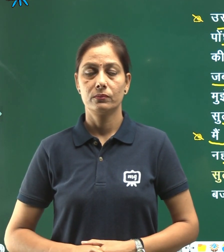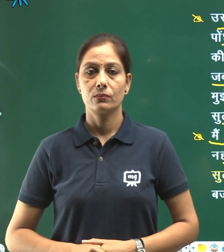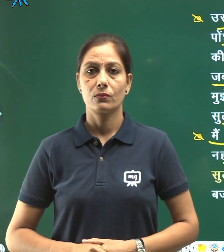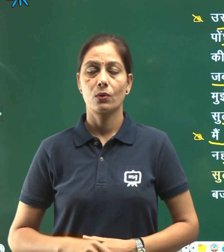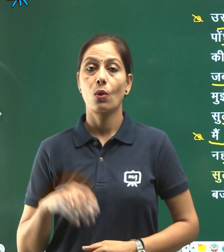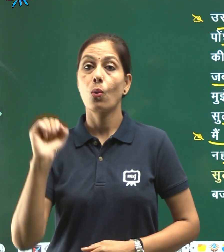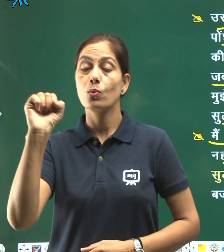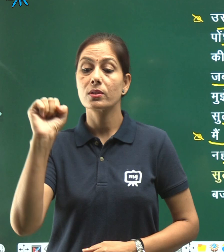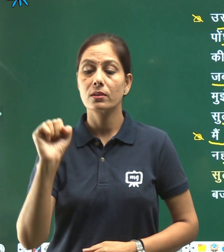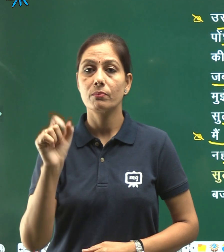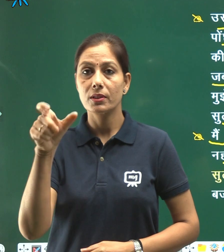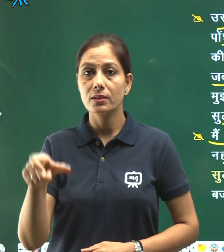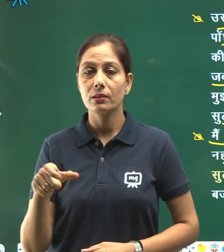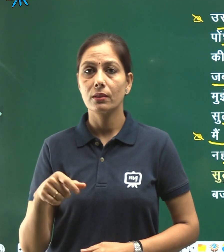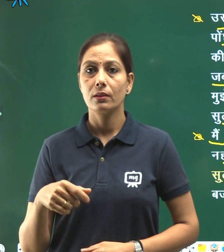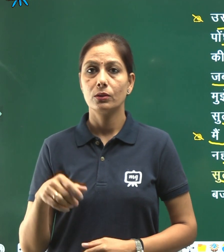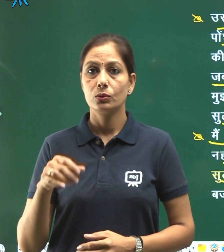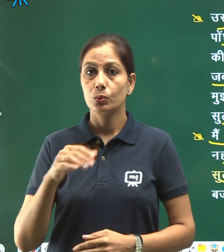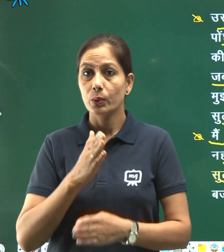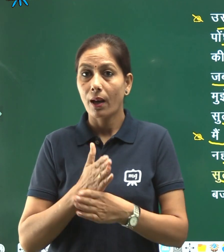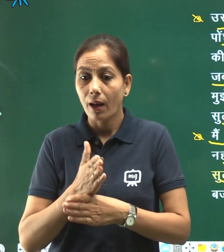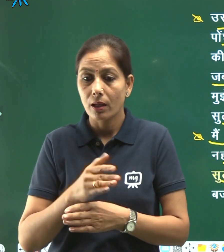उसकी चिता सुलगाने के साथ